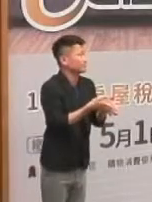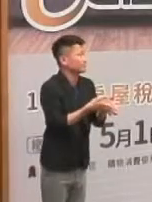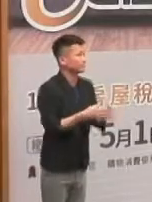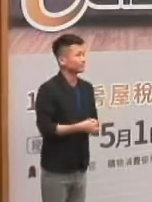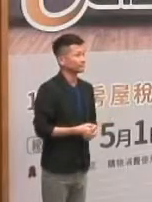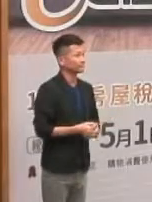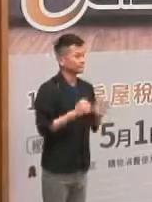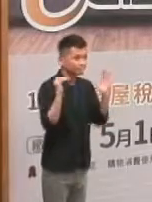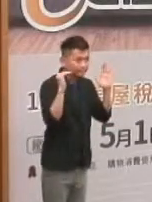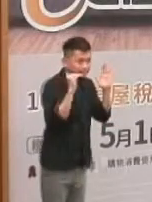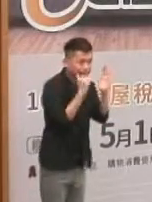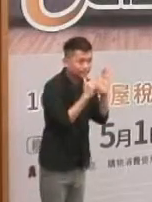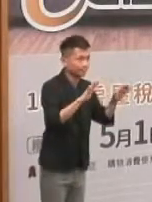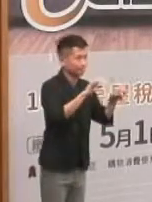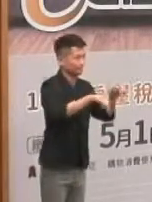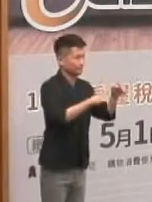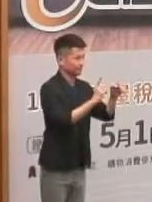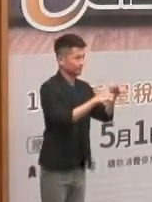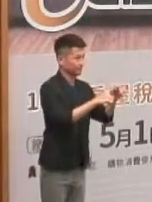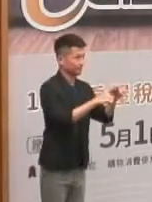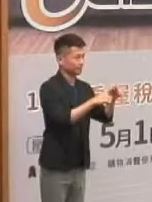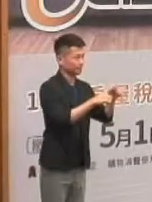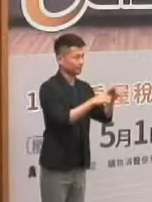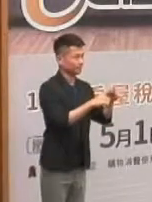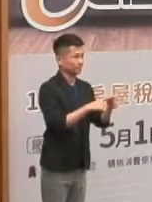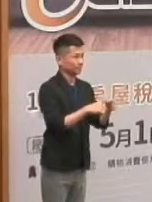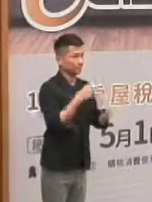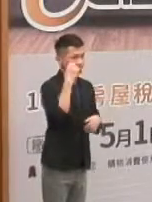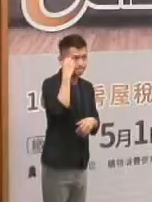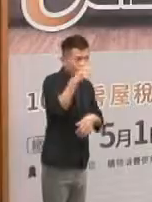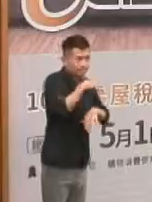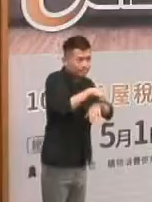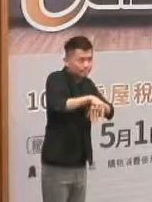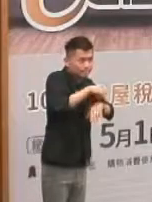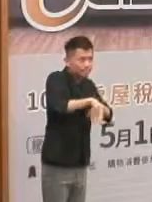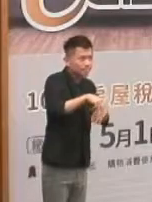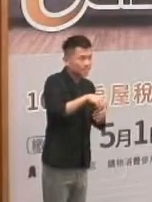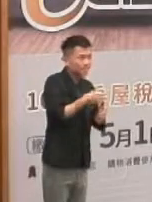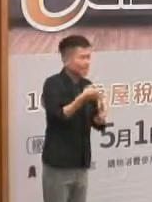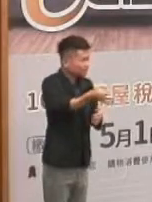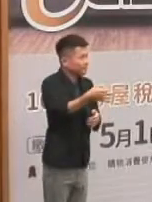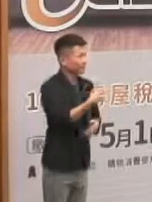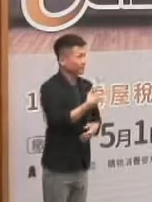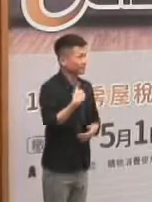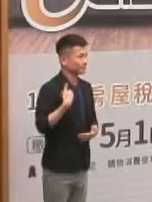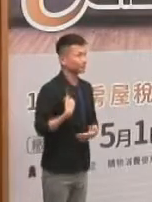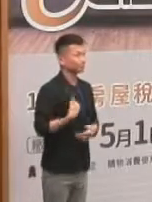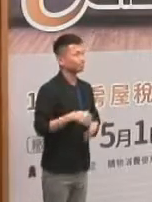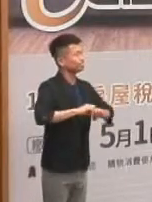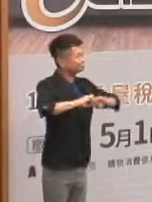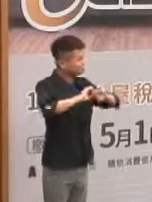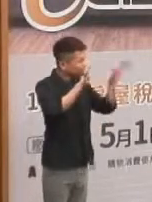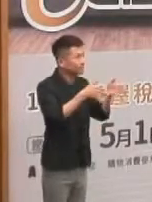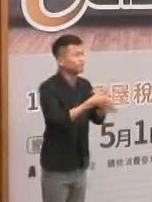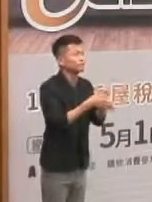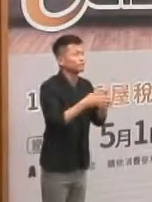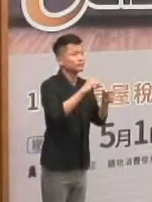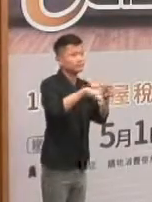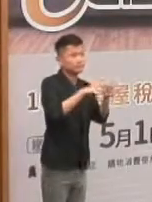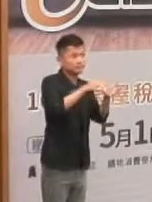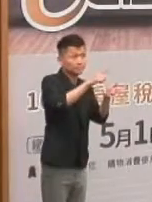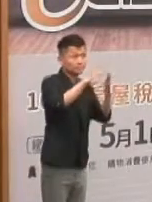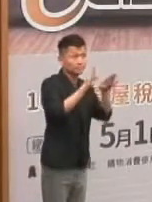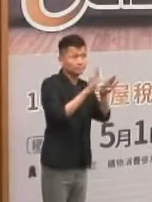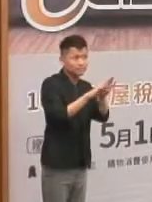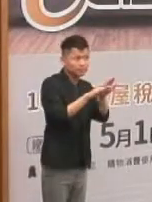我们也即将呢在今年度呢有非常多全新不同的选择，想要跟大家一起来分享。一年一度的房屋